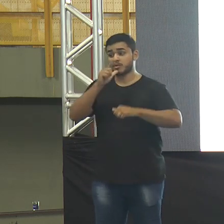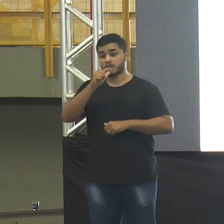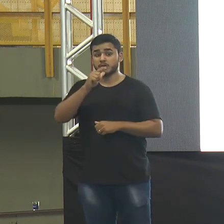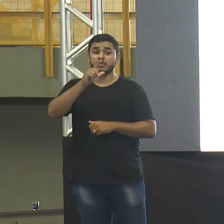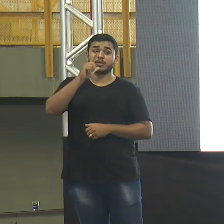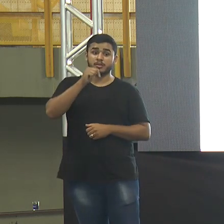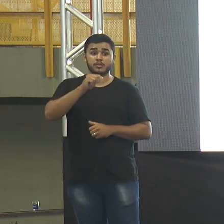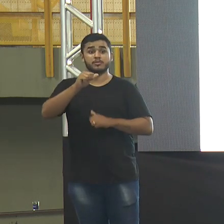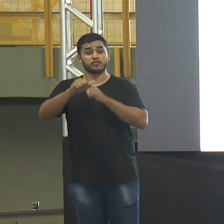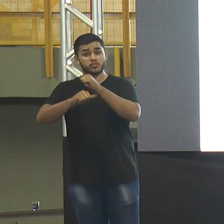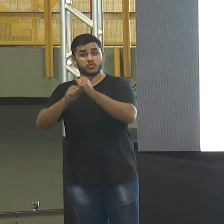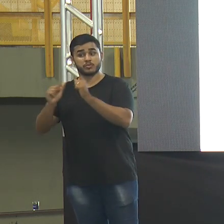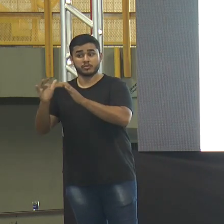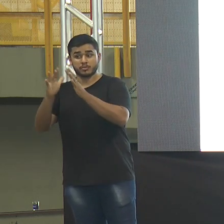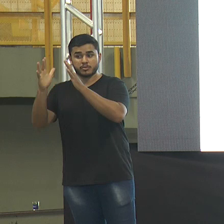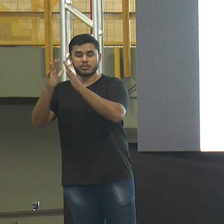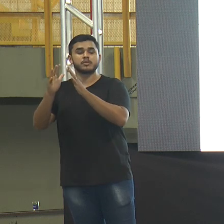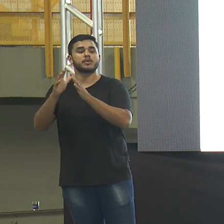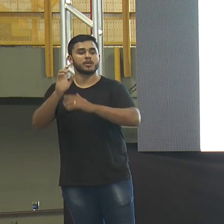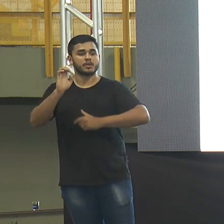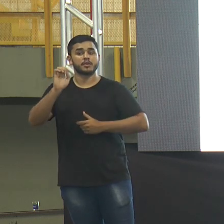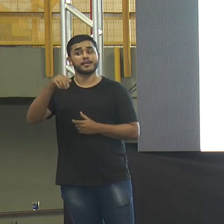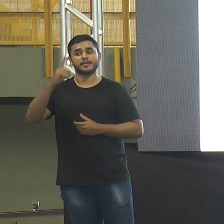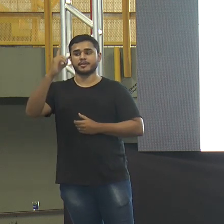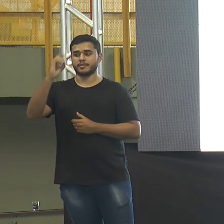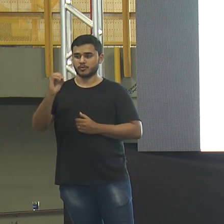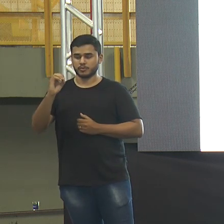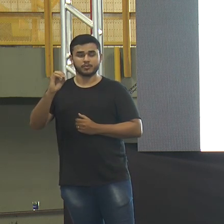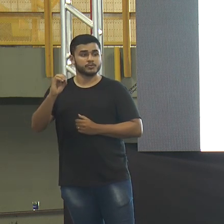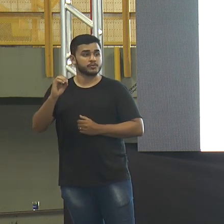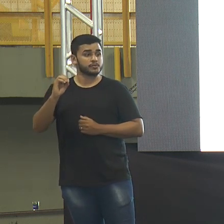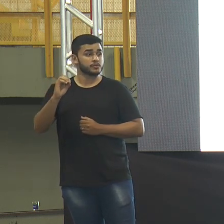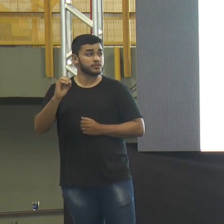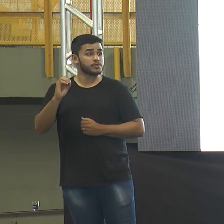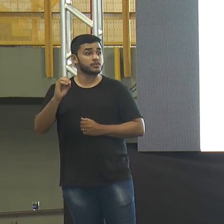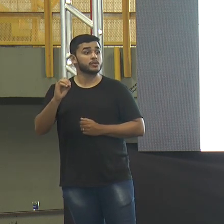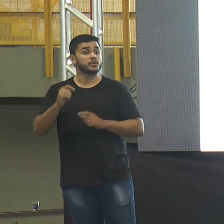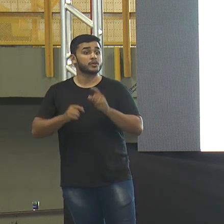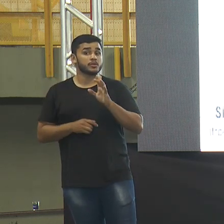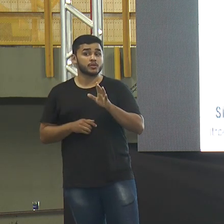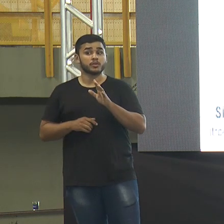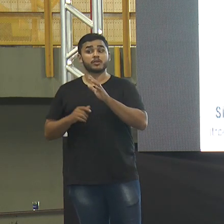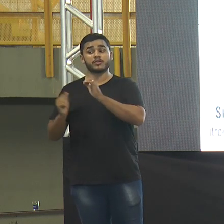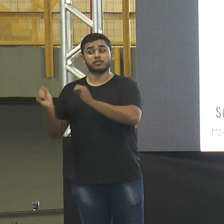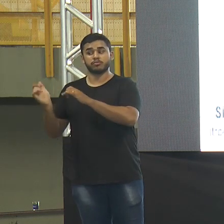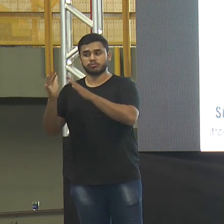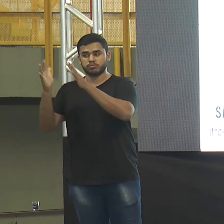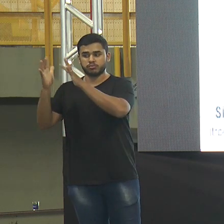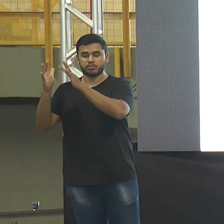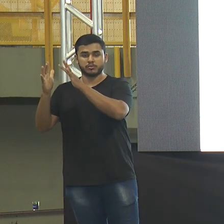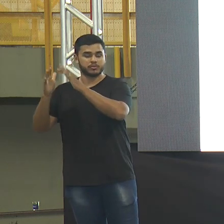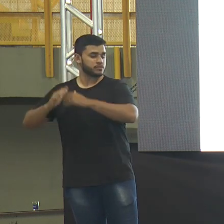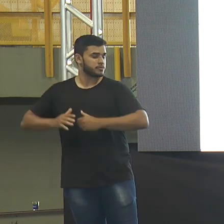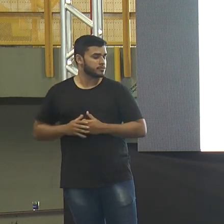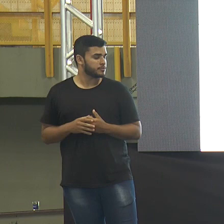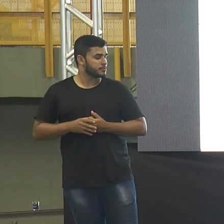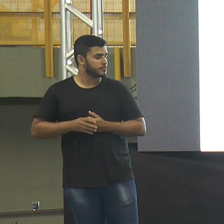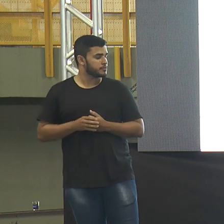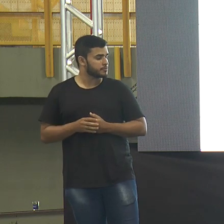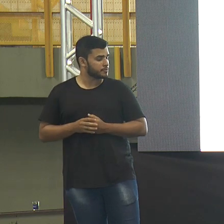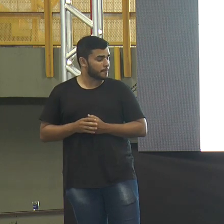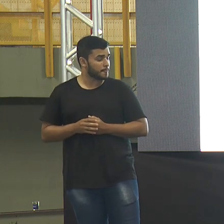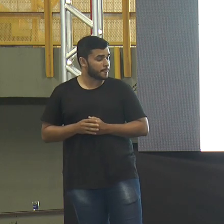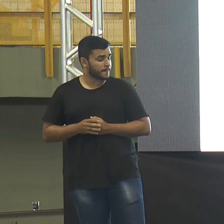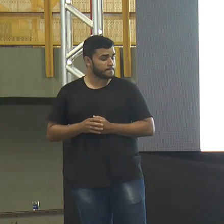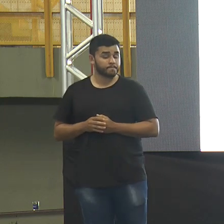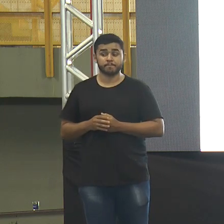do gasoso, absorve calor, endotérmico. Toda vida que você tiver do gasoso, voltei.